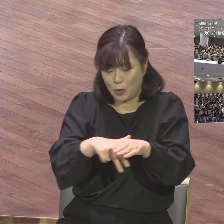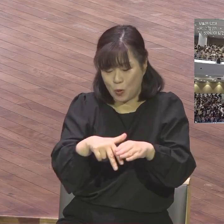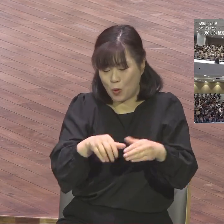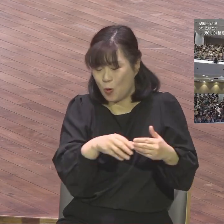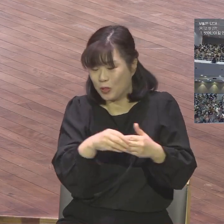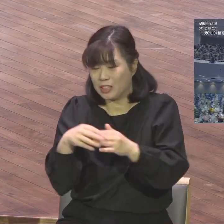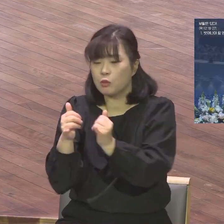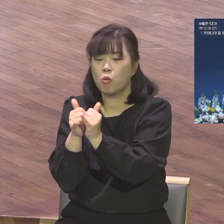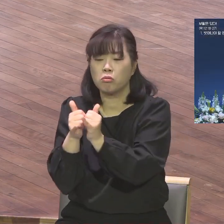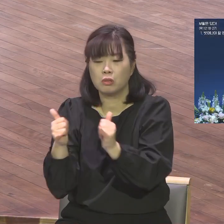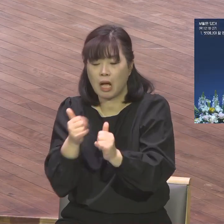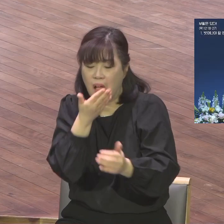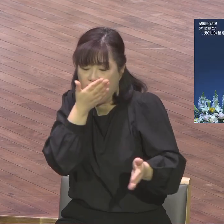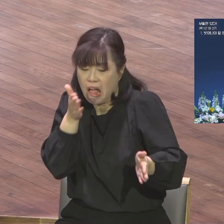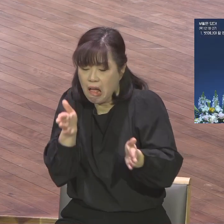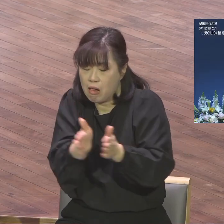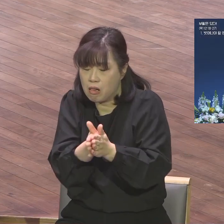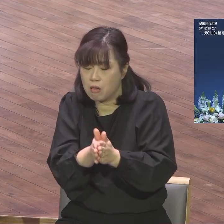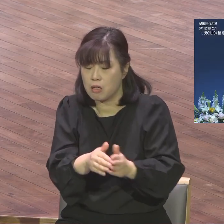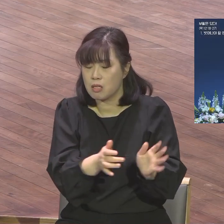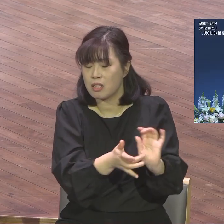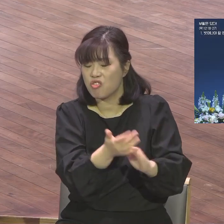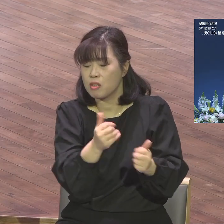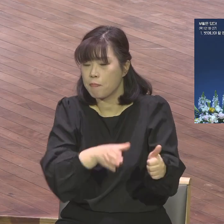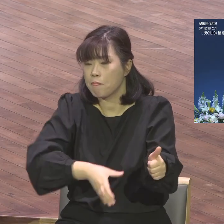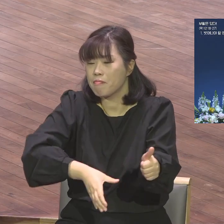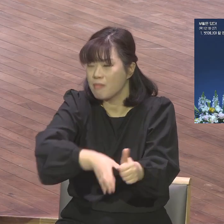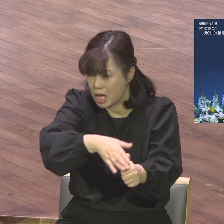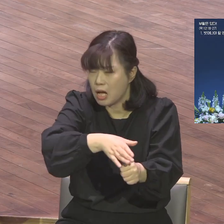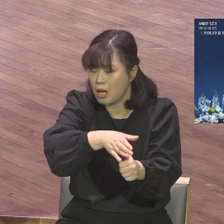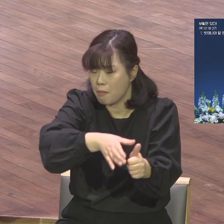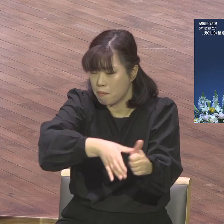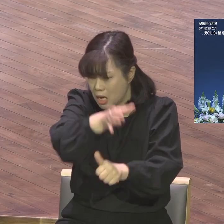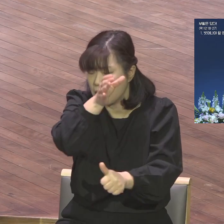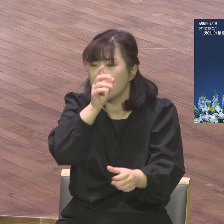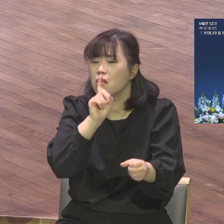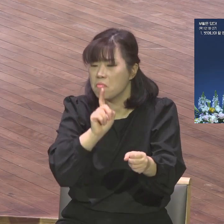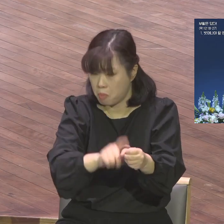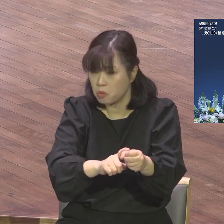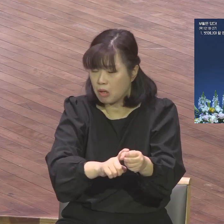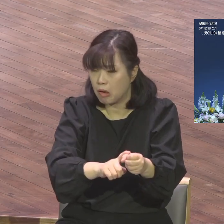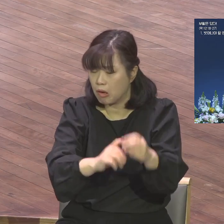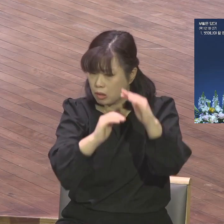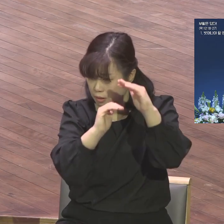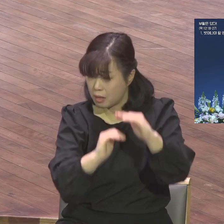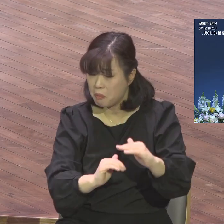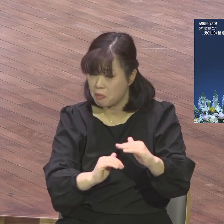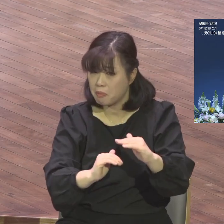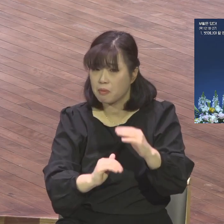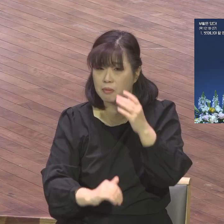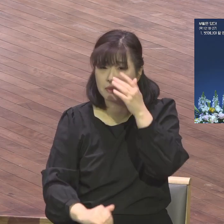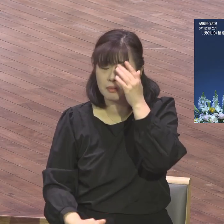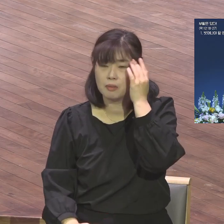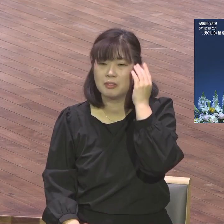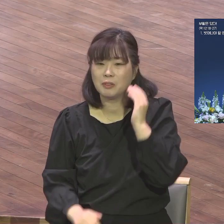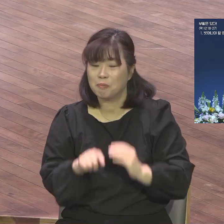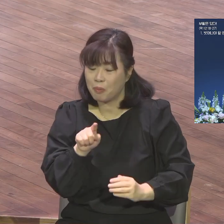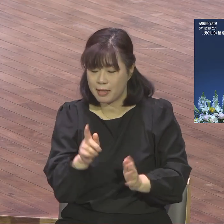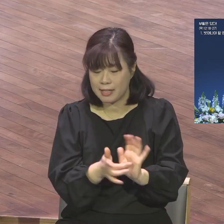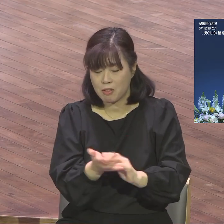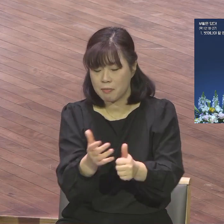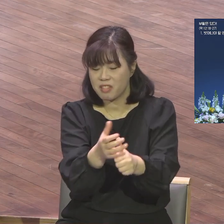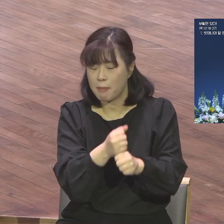연합해서 예수님을 책잡아 없애버리는 이것이 있는데 하나가 딱 됐어. 예수 잡아 죽이자